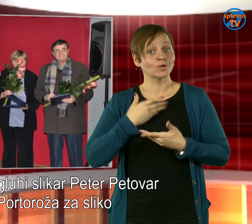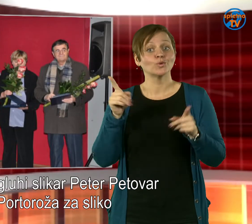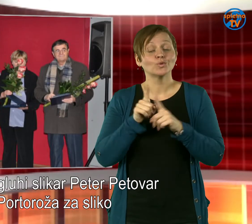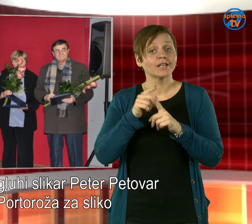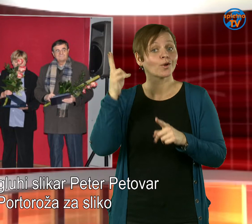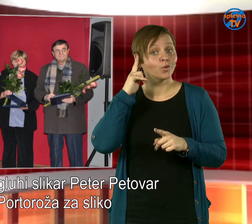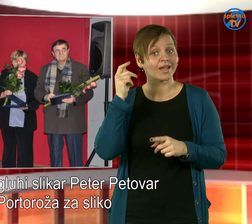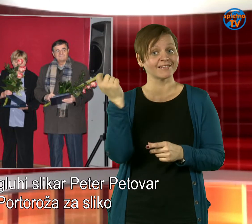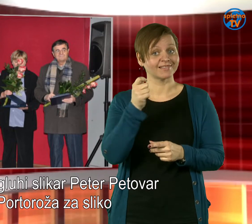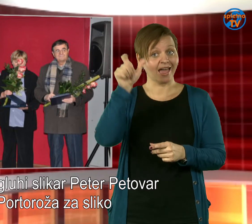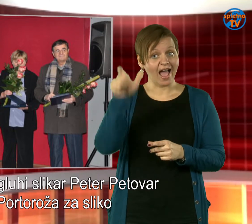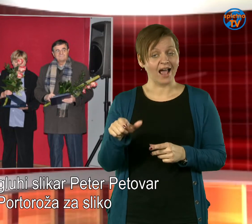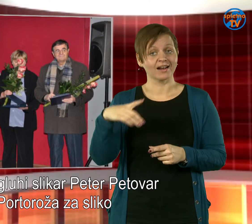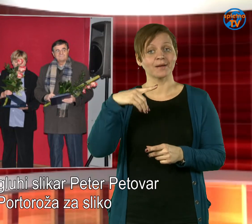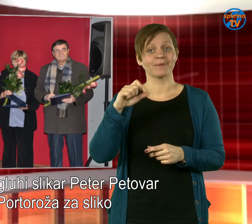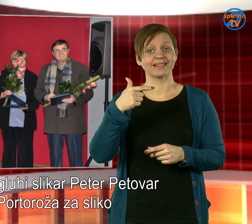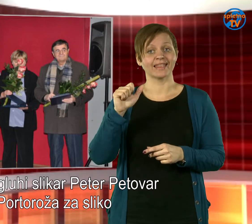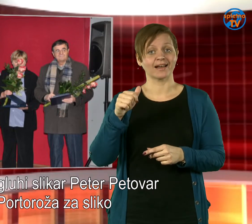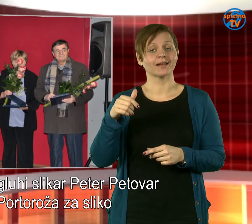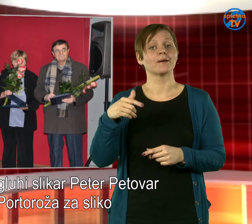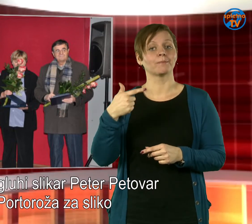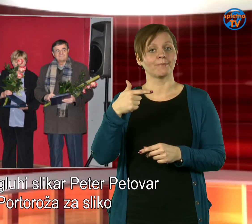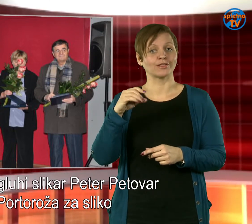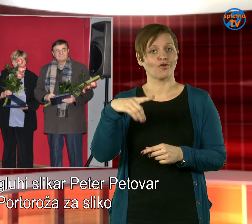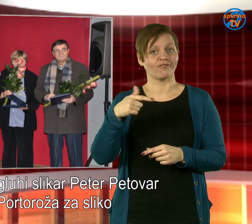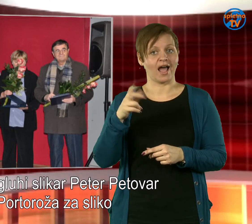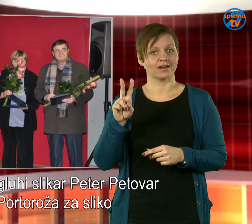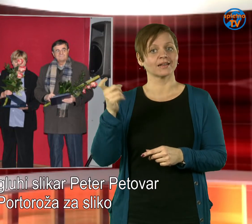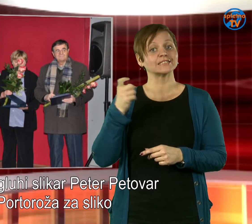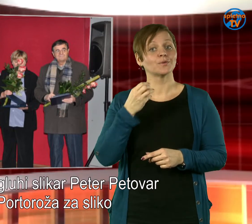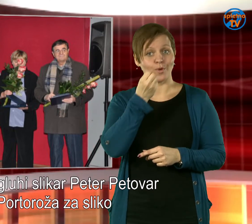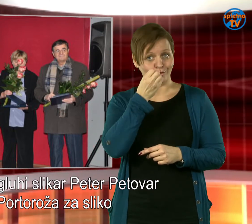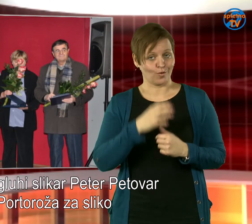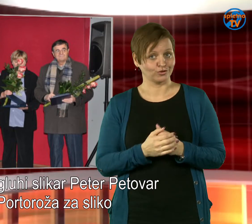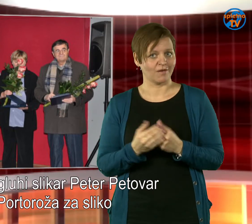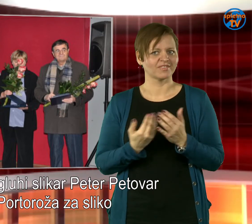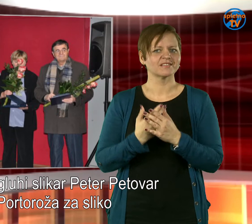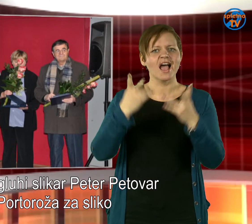slikar Peter Petovar iz Portoroža za sliko z naslovom Vodne alge.